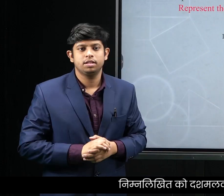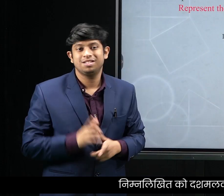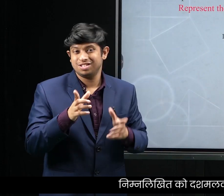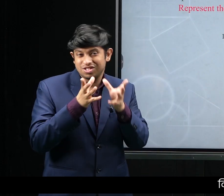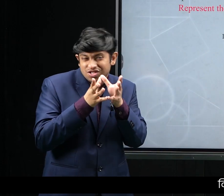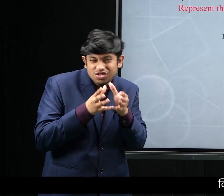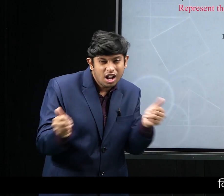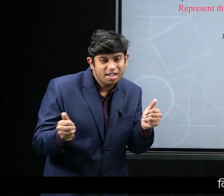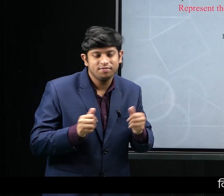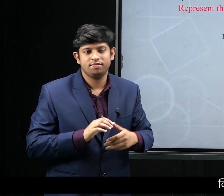विलयन।